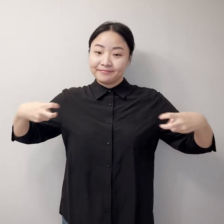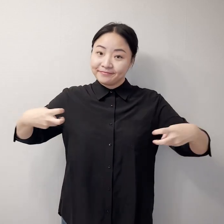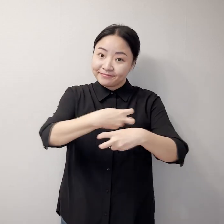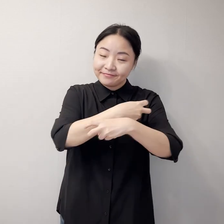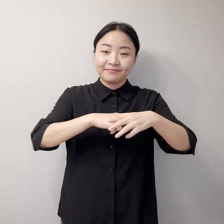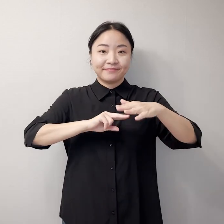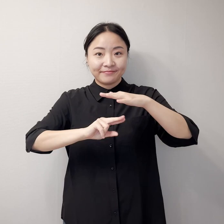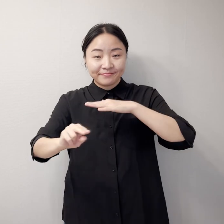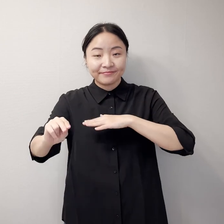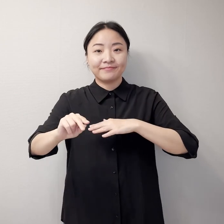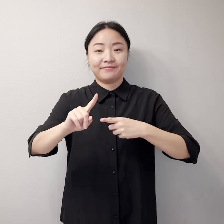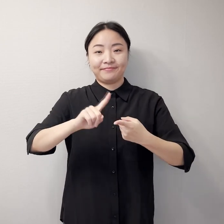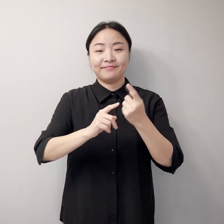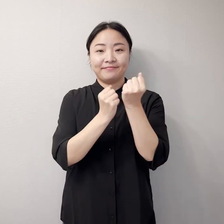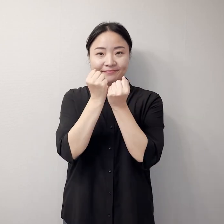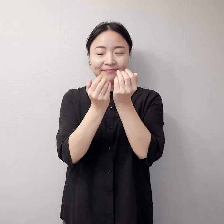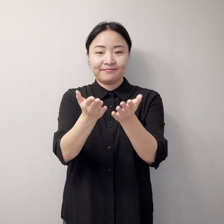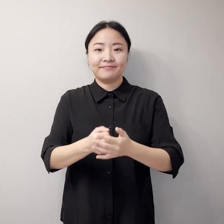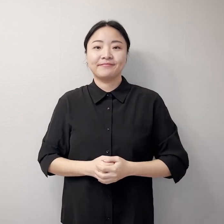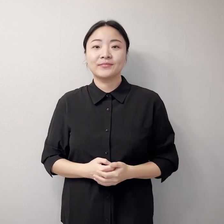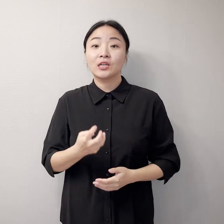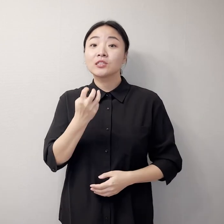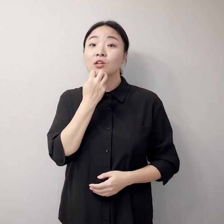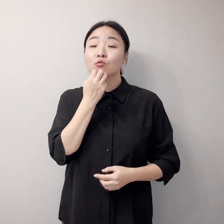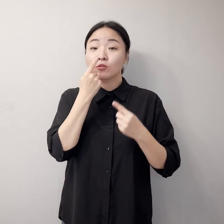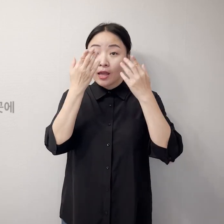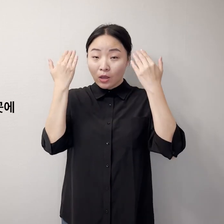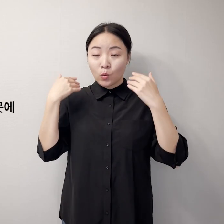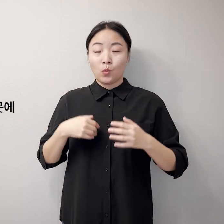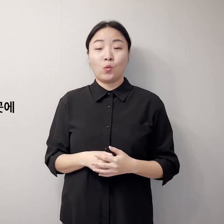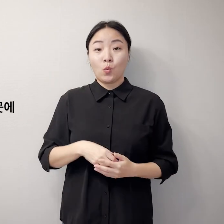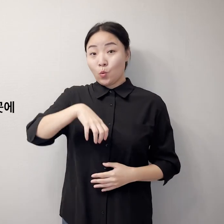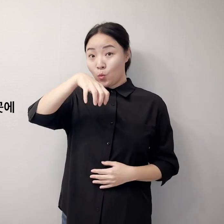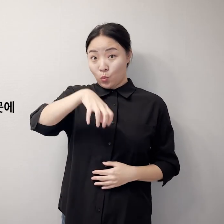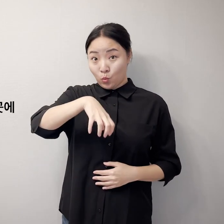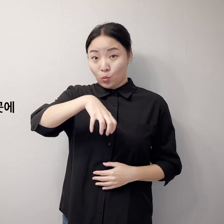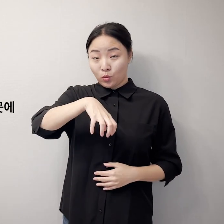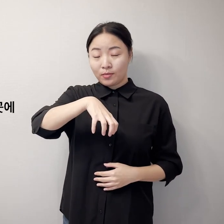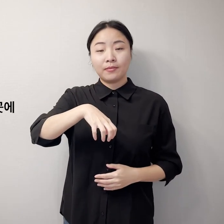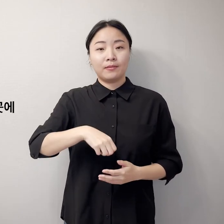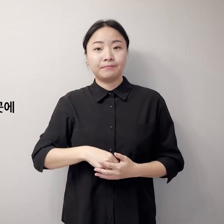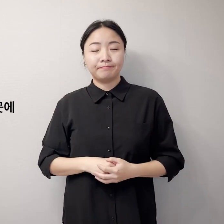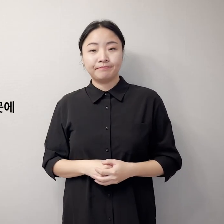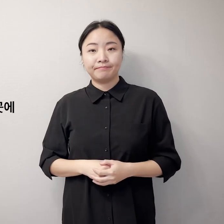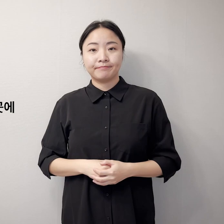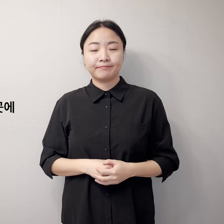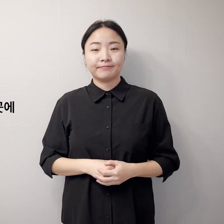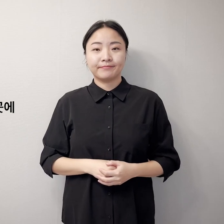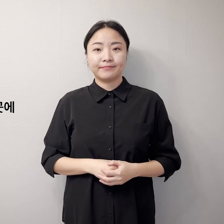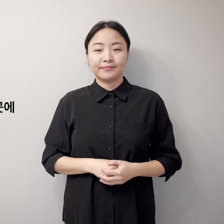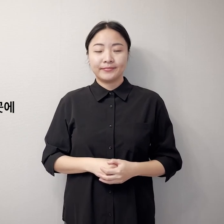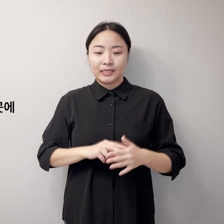대중교통 이용 시 안내 서울대학교 제1파워플랜트 68동은